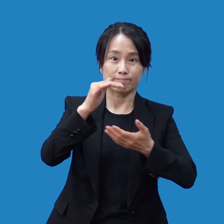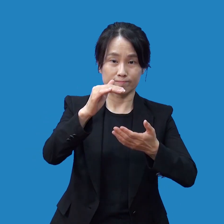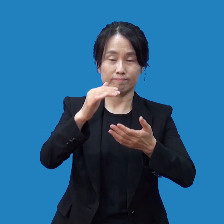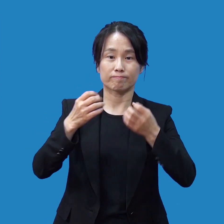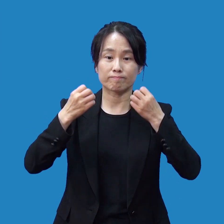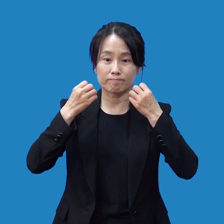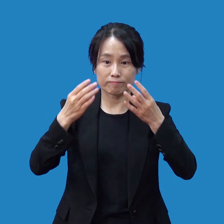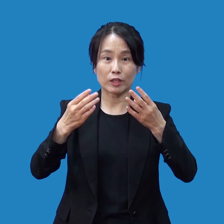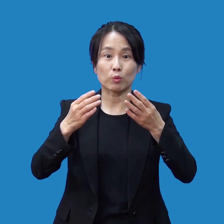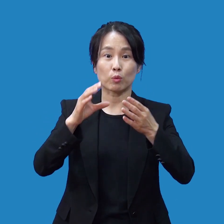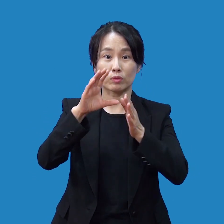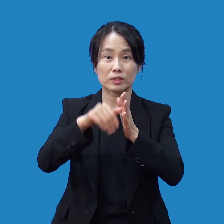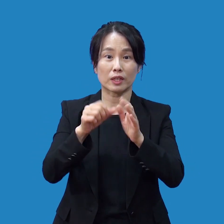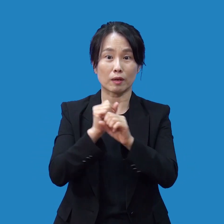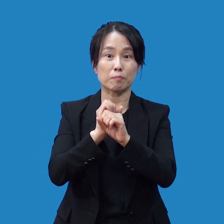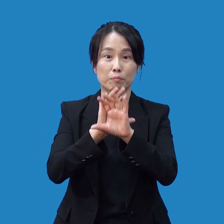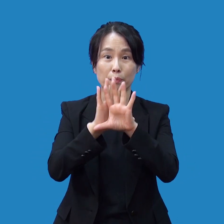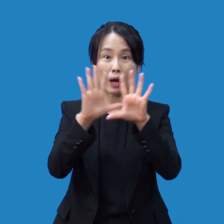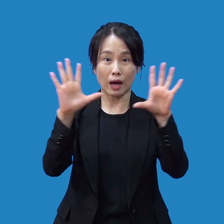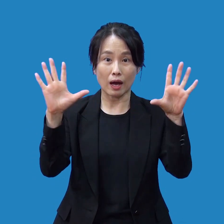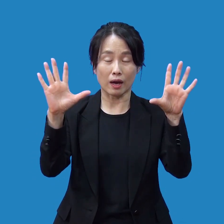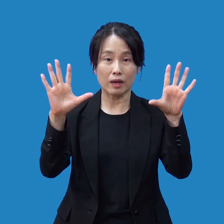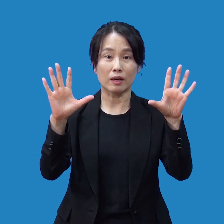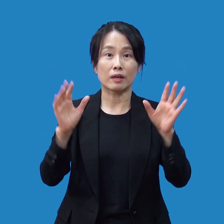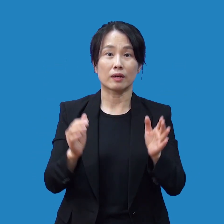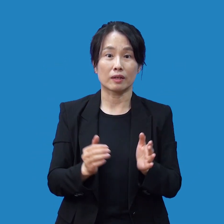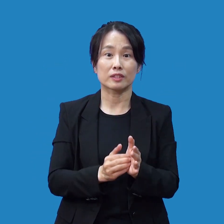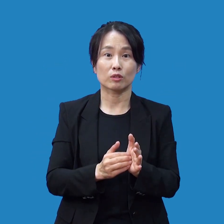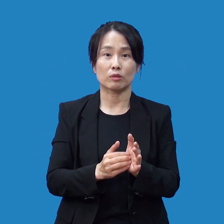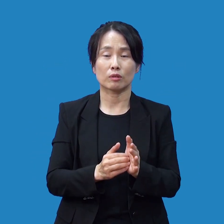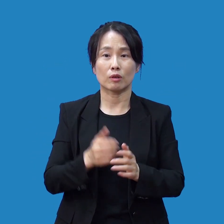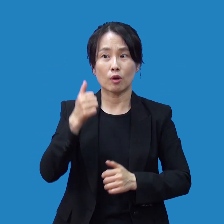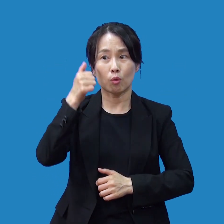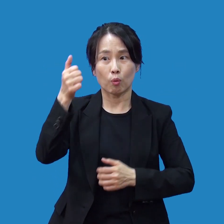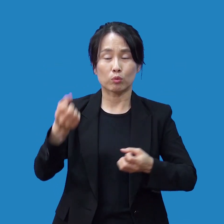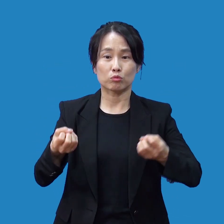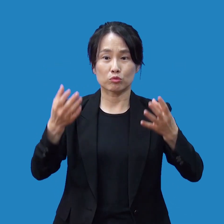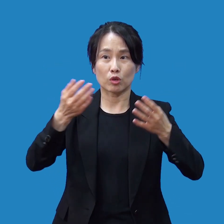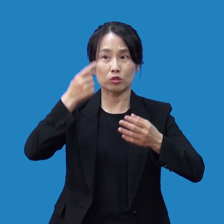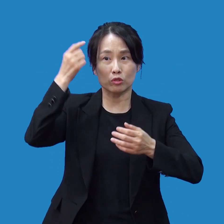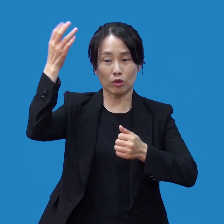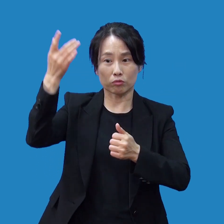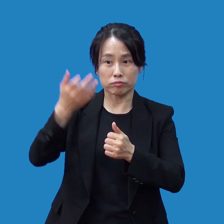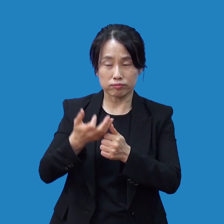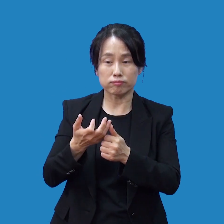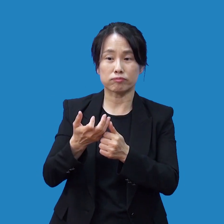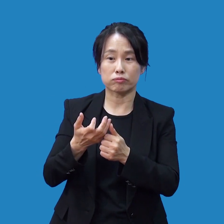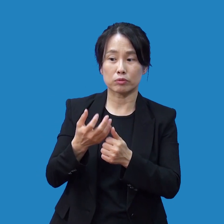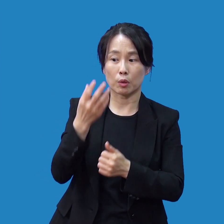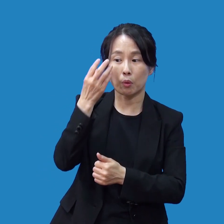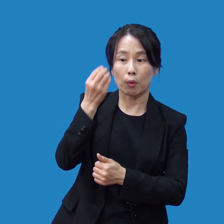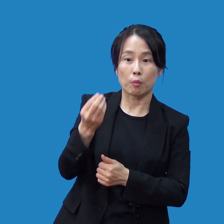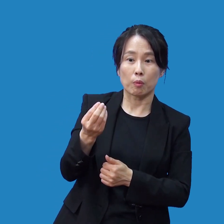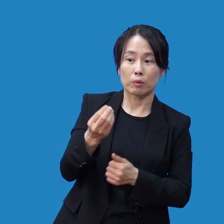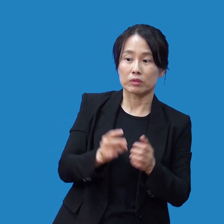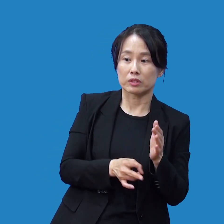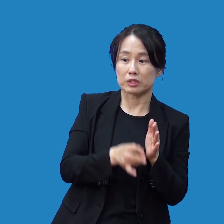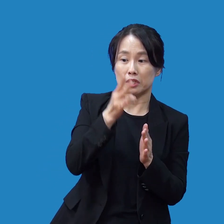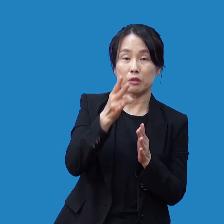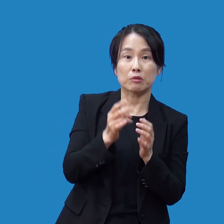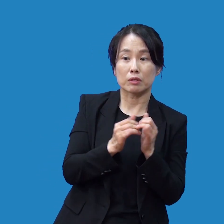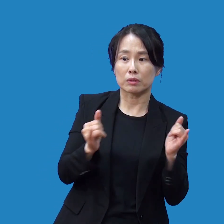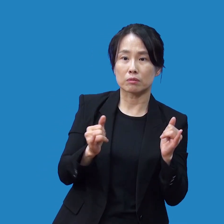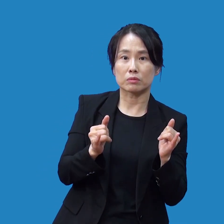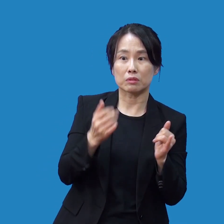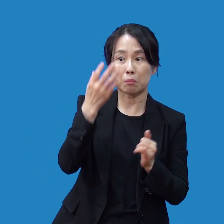열렸습니다. 그런데 지금 이 오순절 성령 강림 사건을 옆에서 지켜보고 있는 예루살렘 사람들은